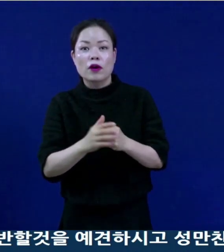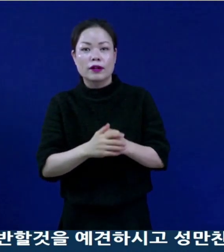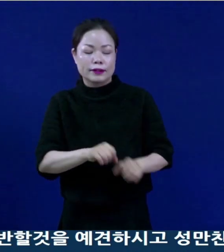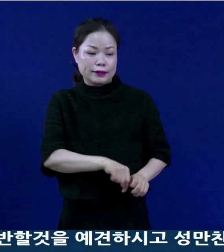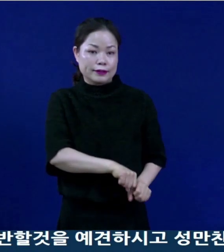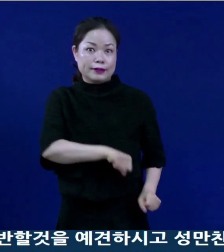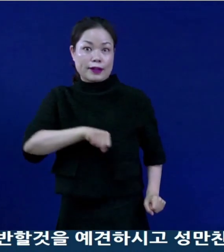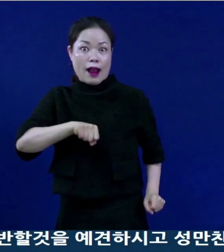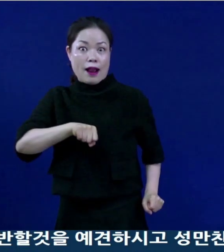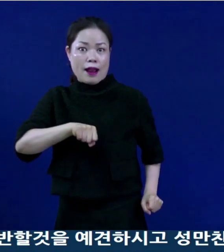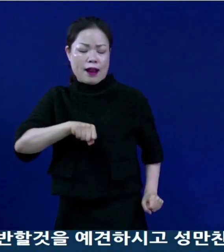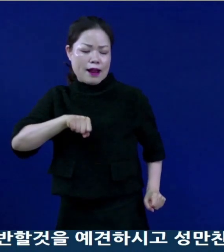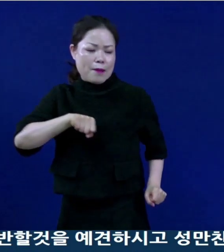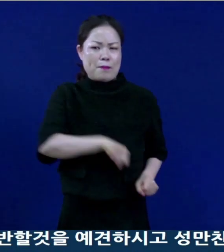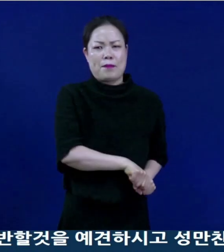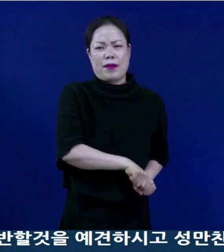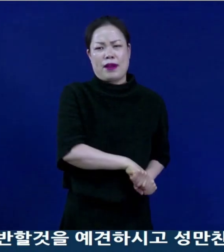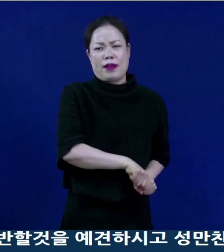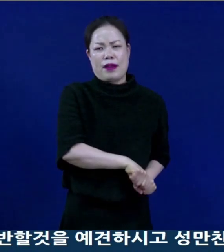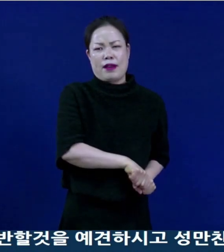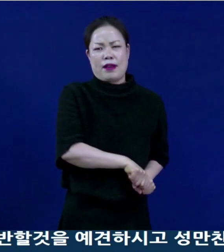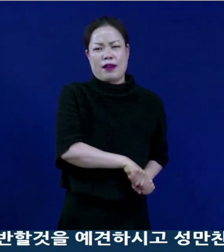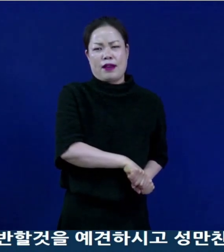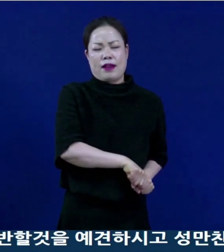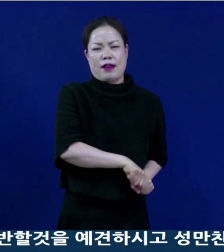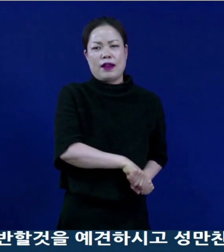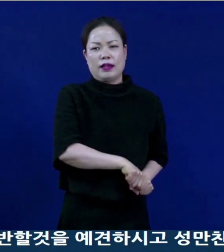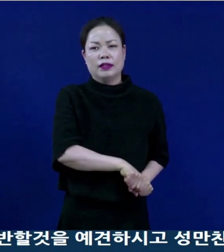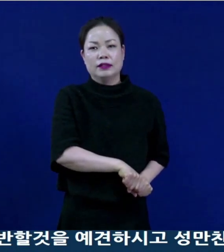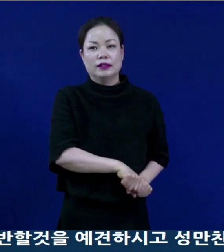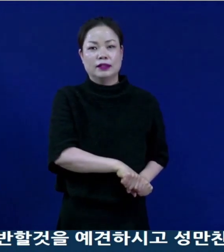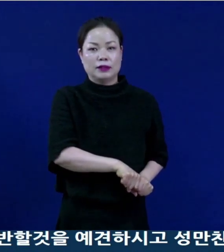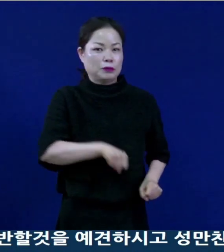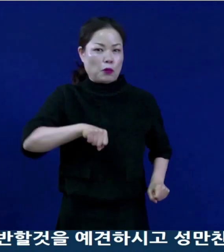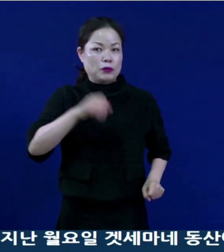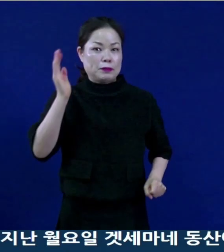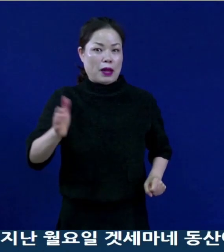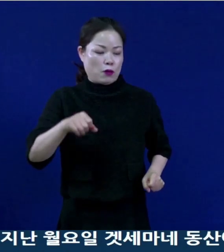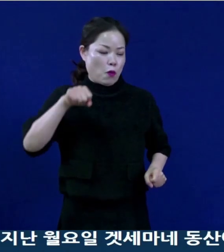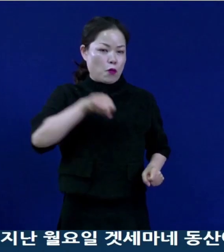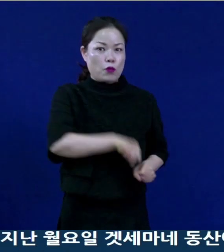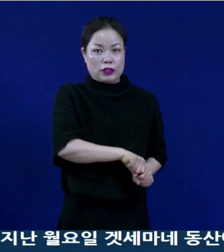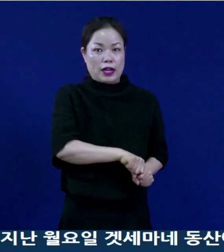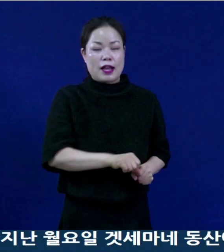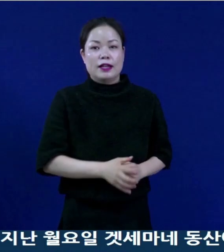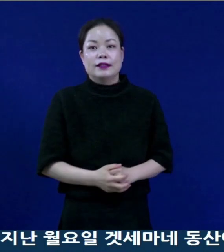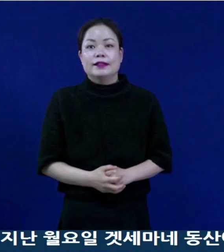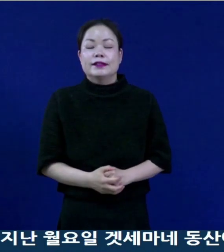칼을 칼집에 꽂으라, 그 부분도 기억을 했습니다.